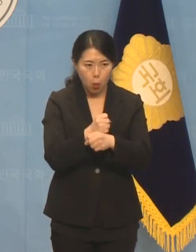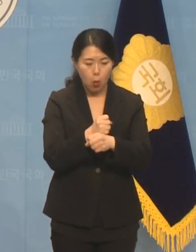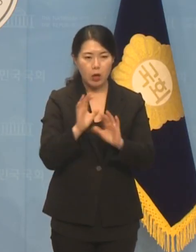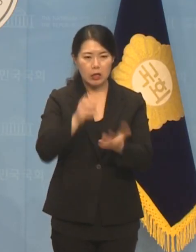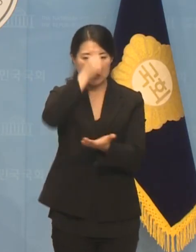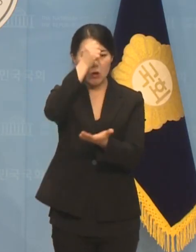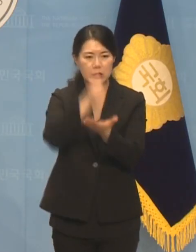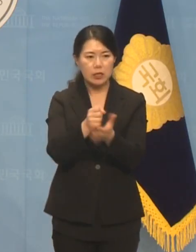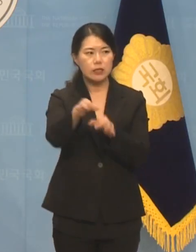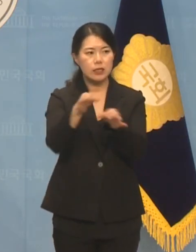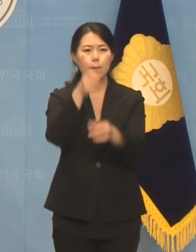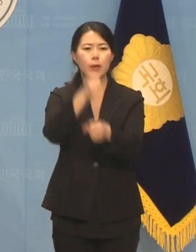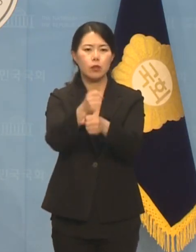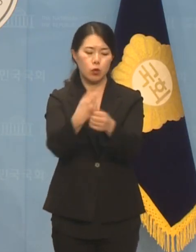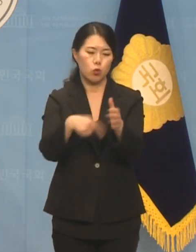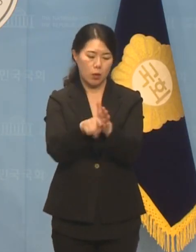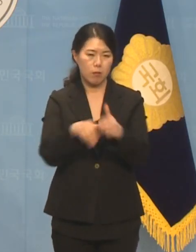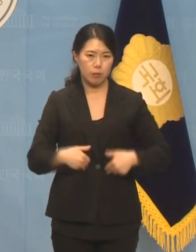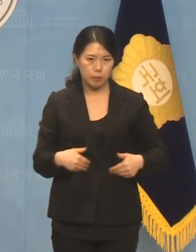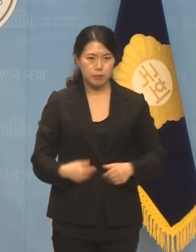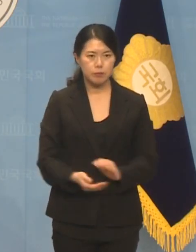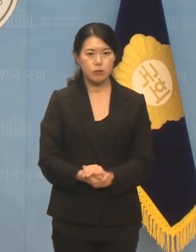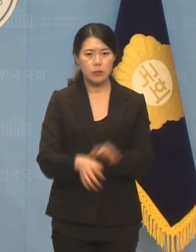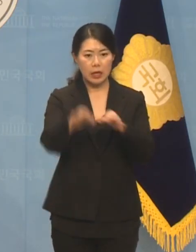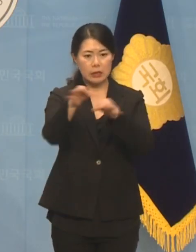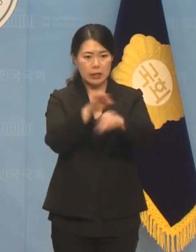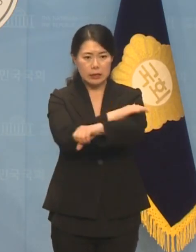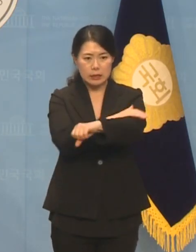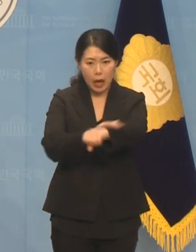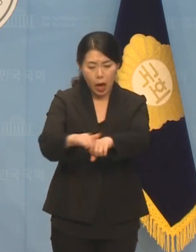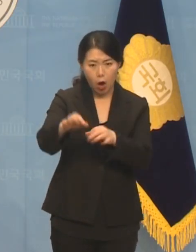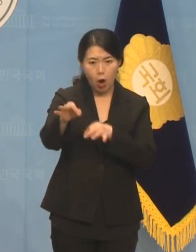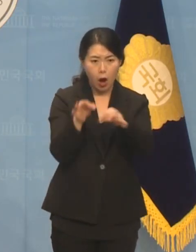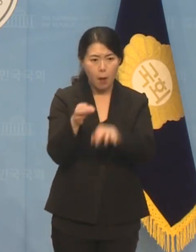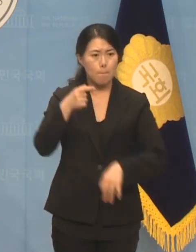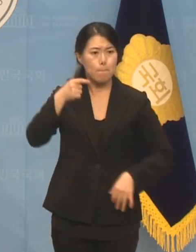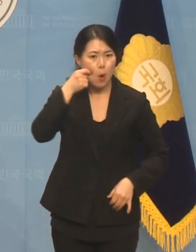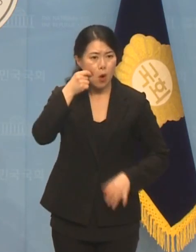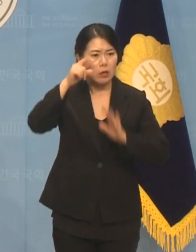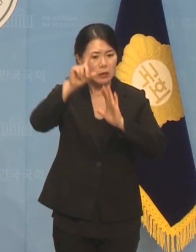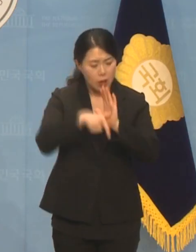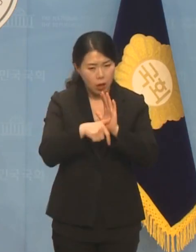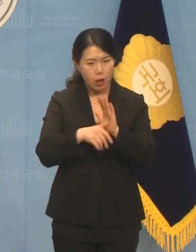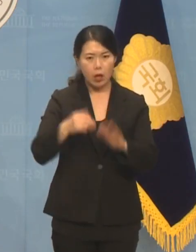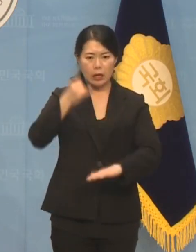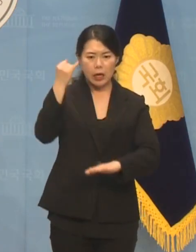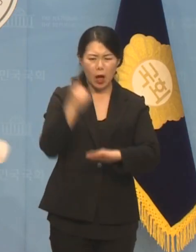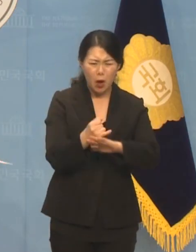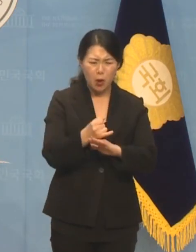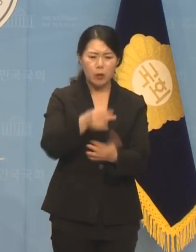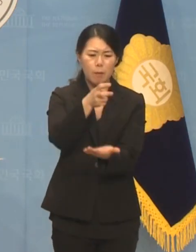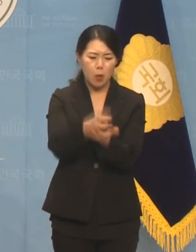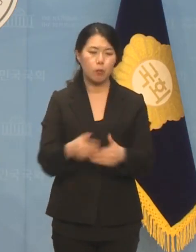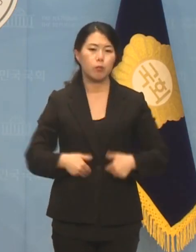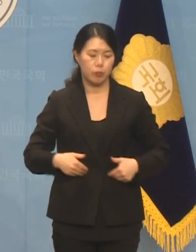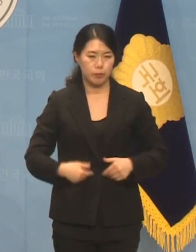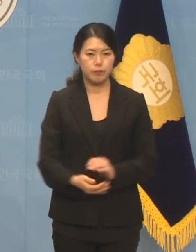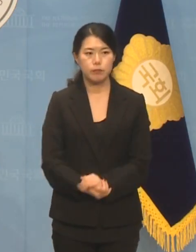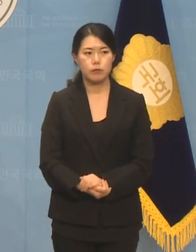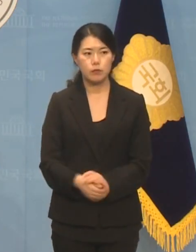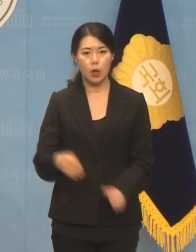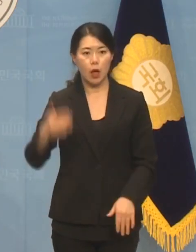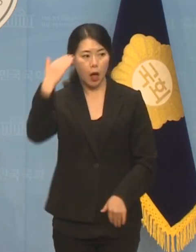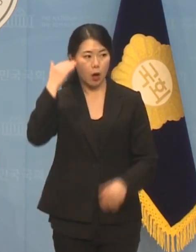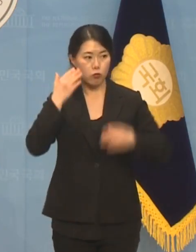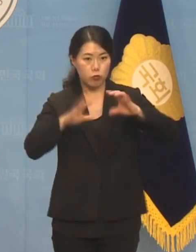환경을 만들기 위한 것입니다. 시장이 제대로 작동하지 않을 때를 대비한 최소한의 규범입니다.